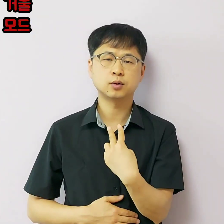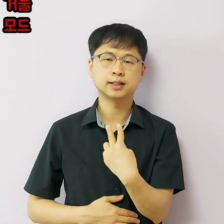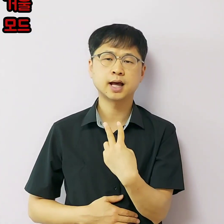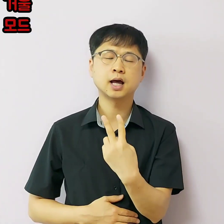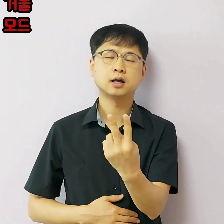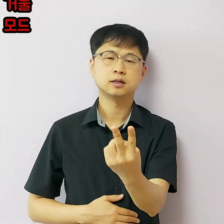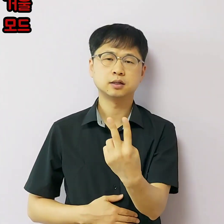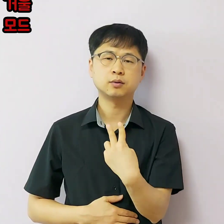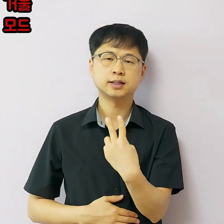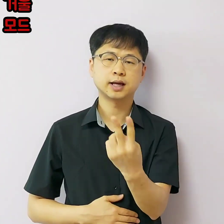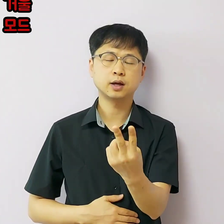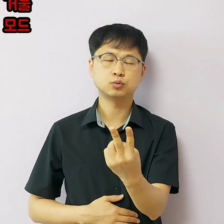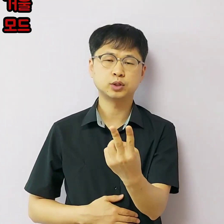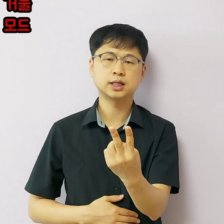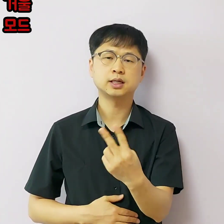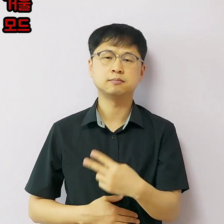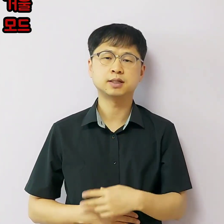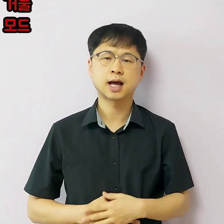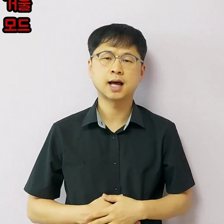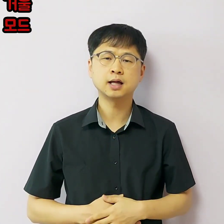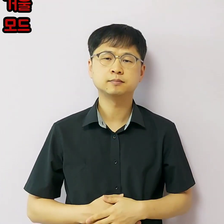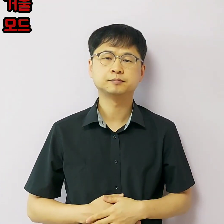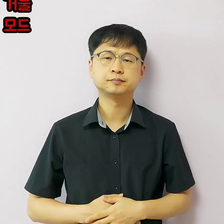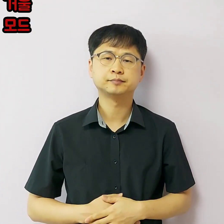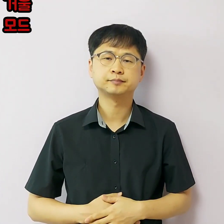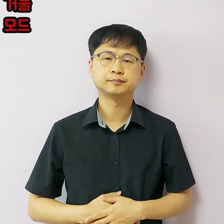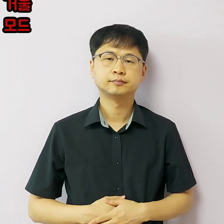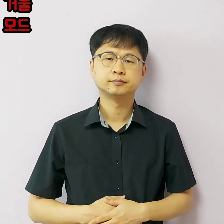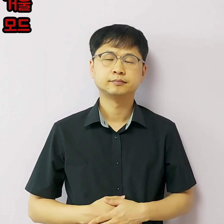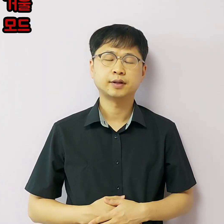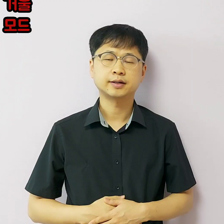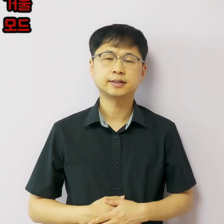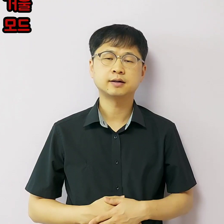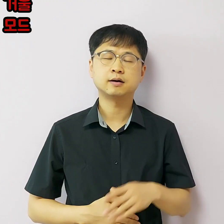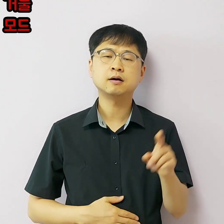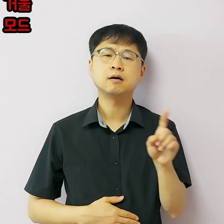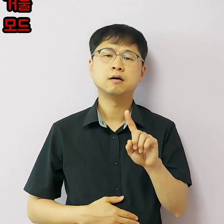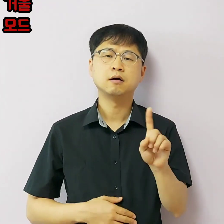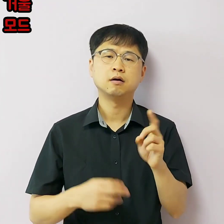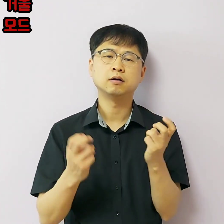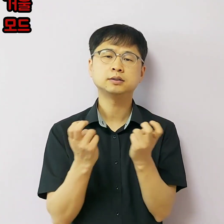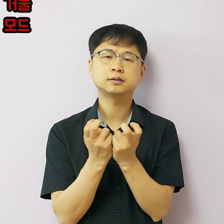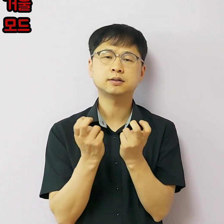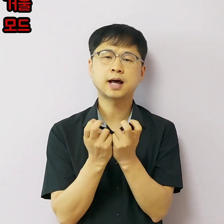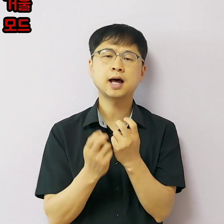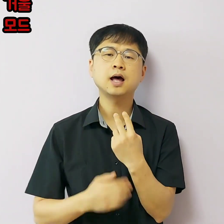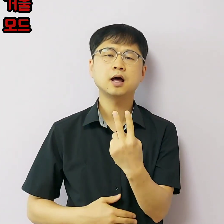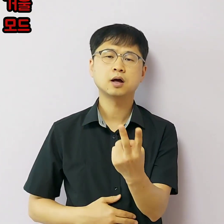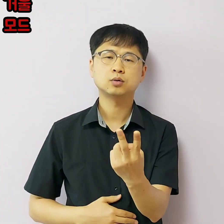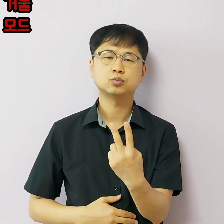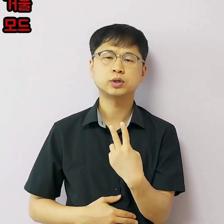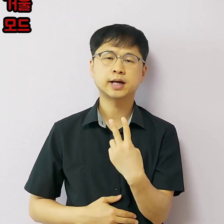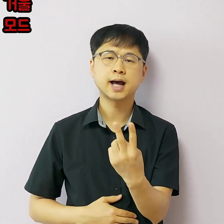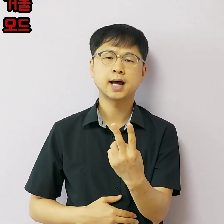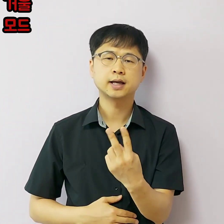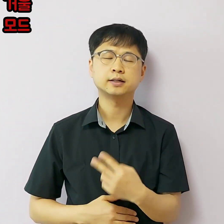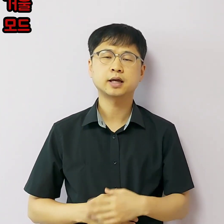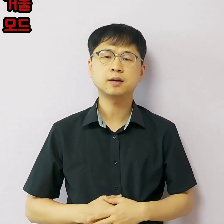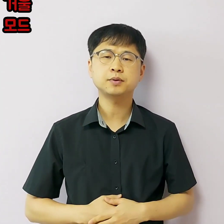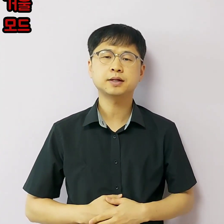너와 나, 너와 나의 우리입니다. 네, 그래서 어쩌다 우리가 이렇게